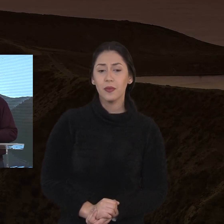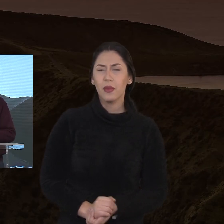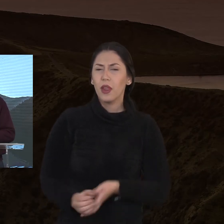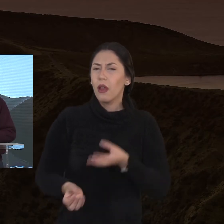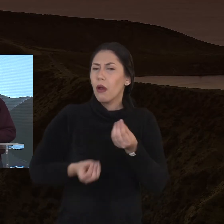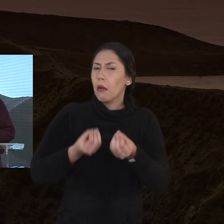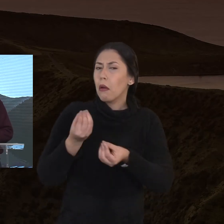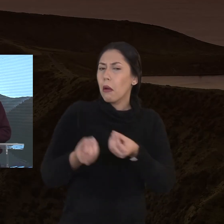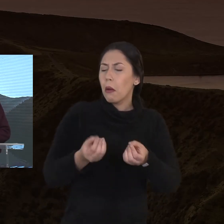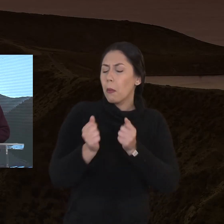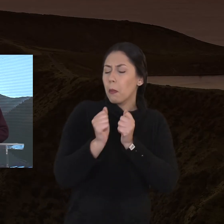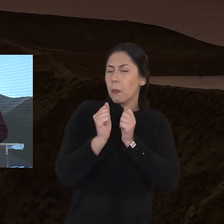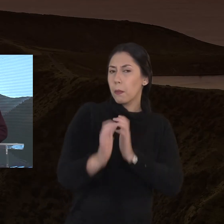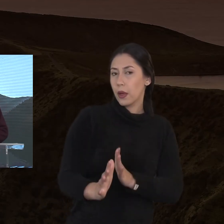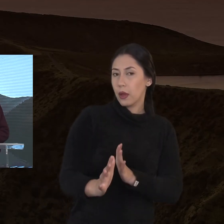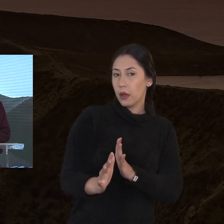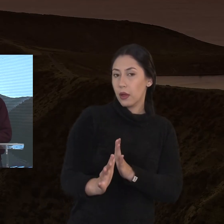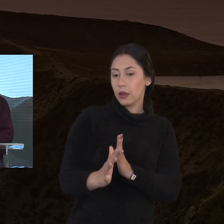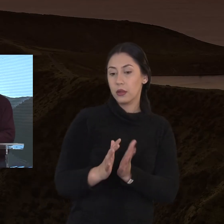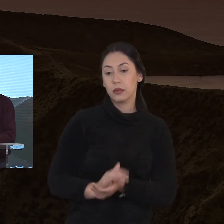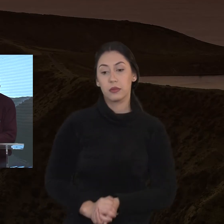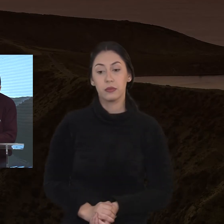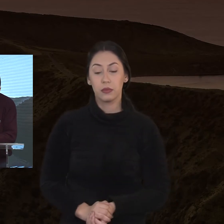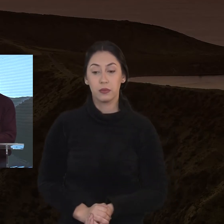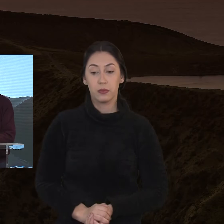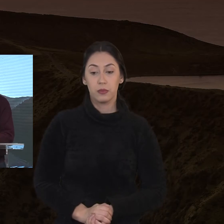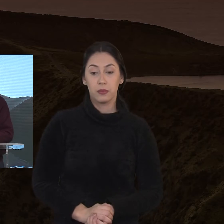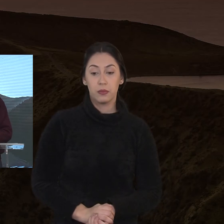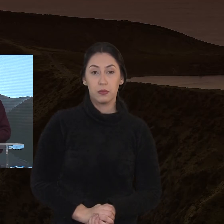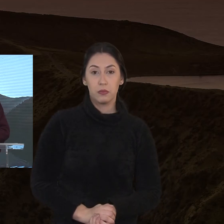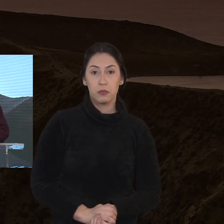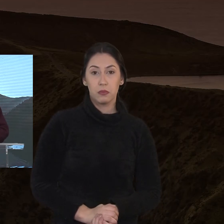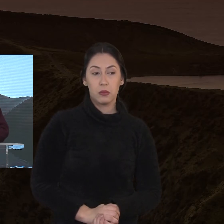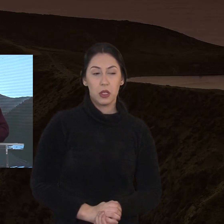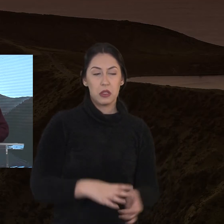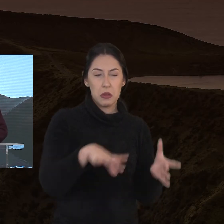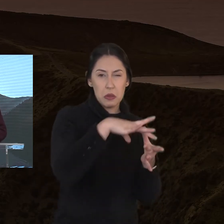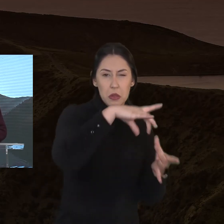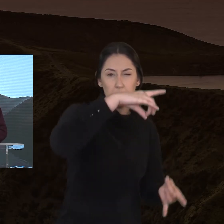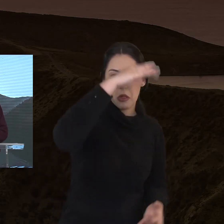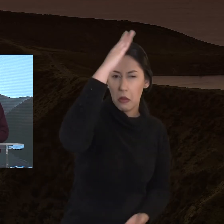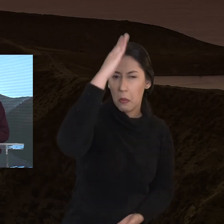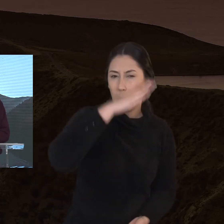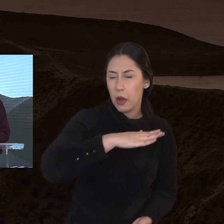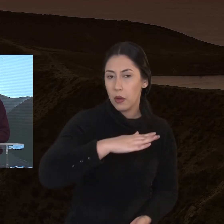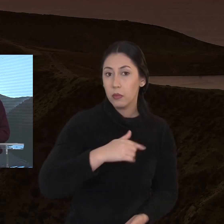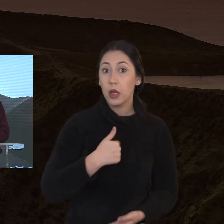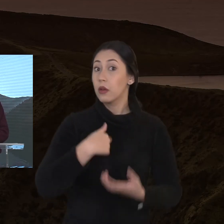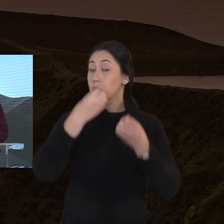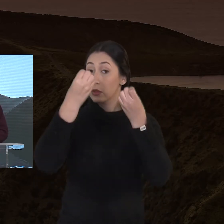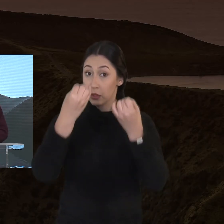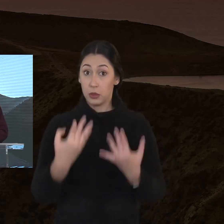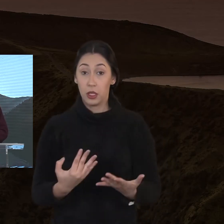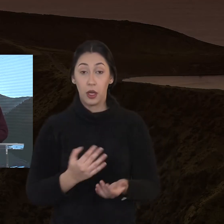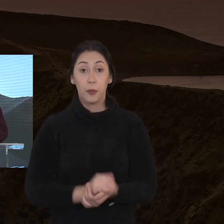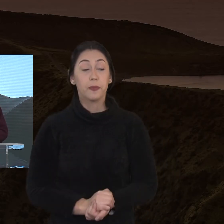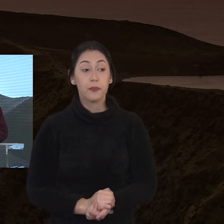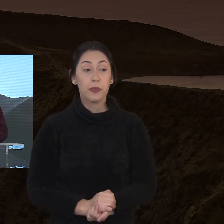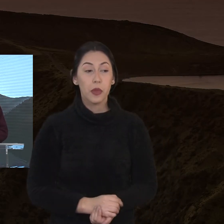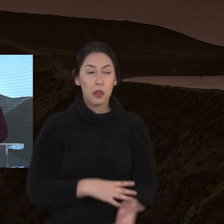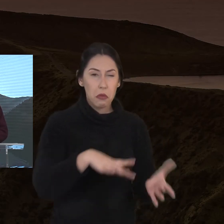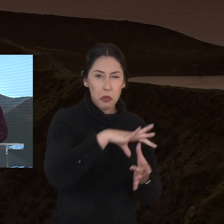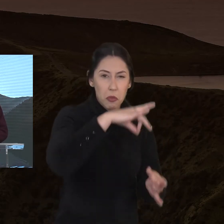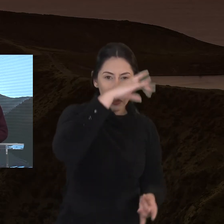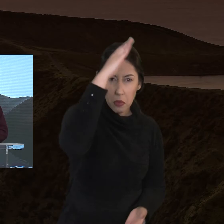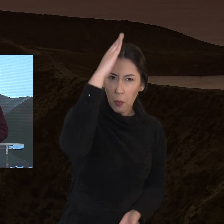onde atuam e esse isso principal de potestades então preciso explicar que esses principais e